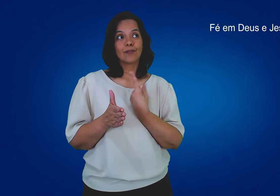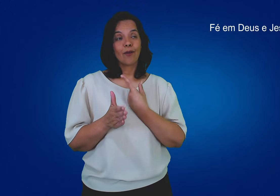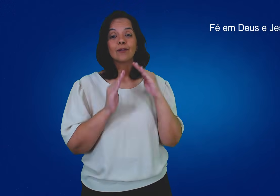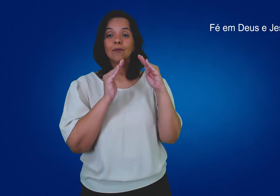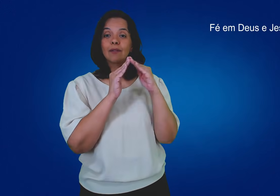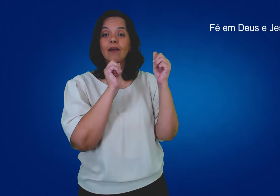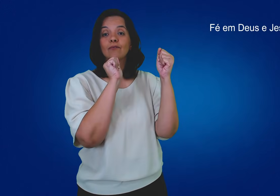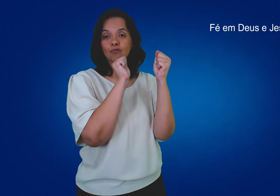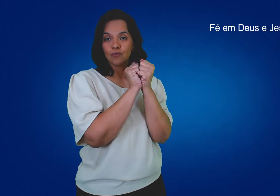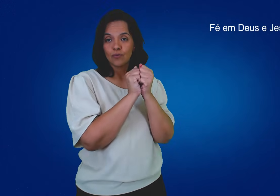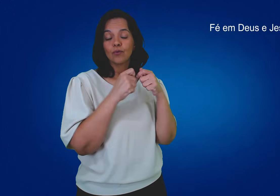Eles vivem